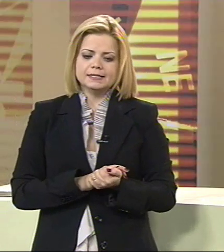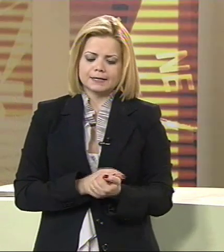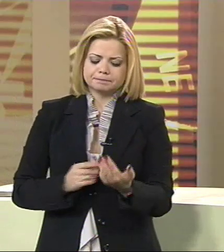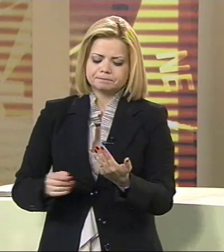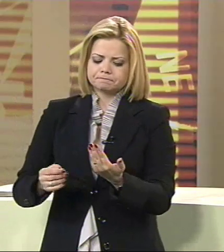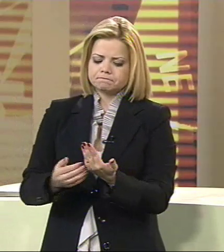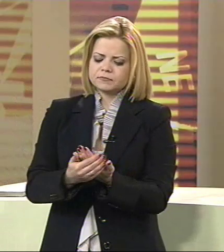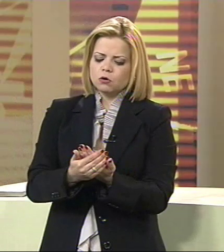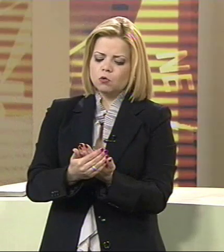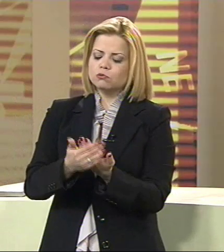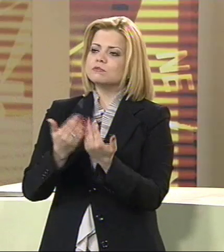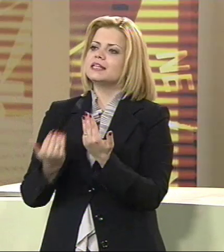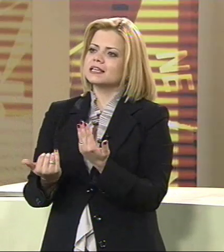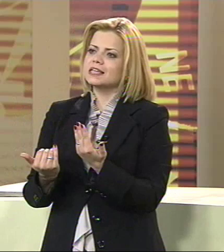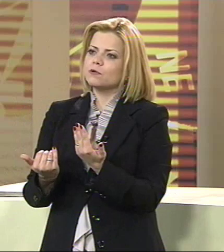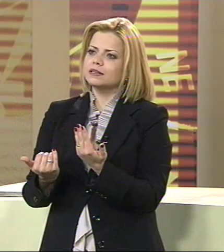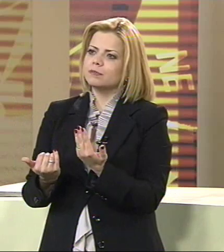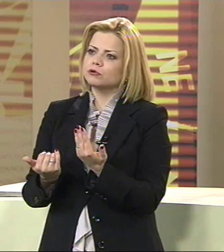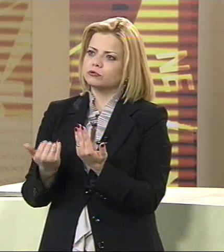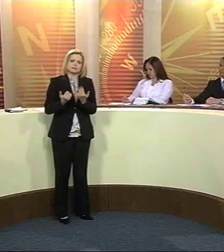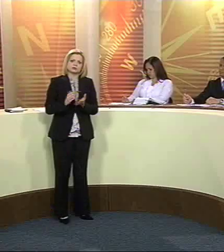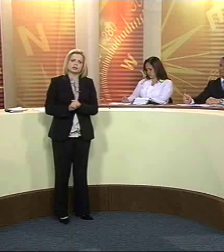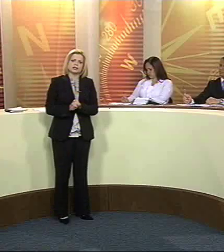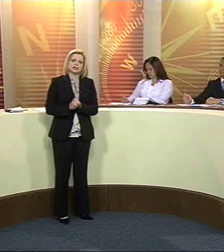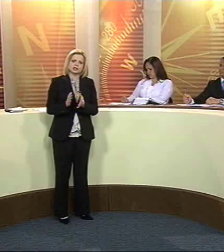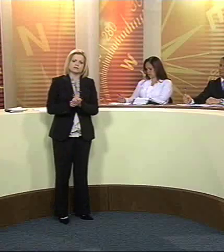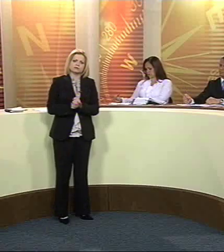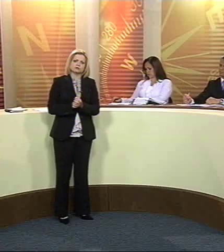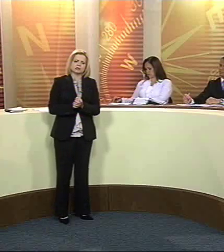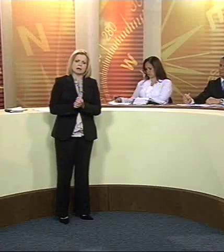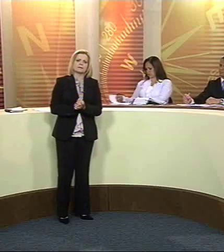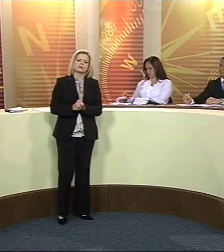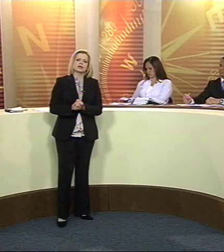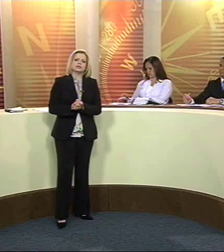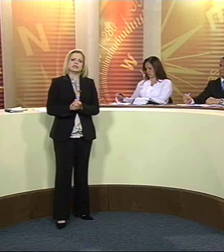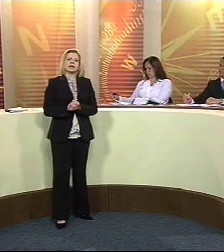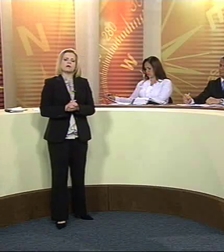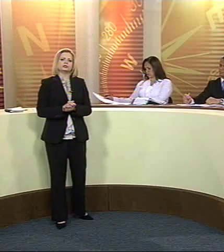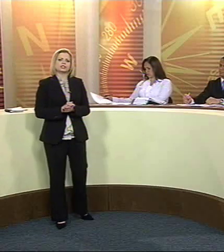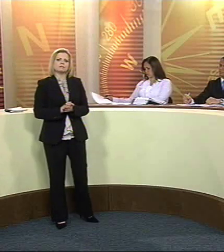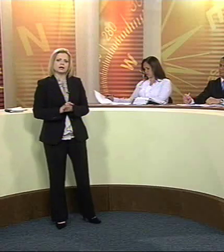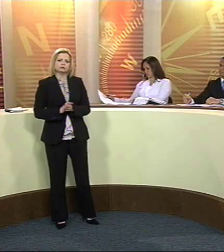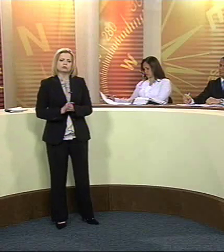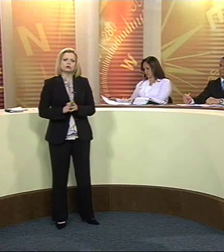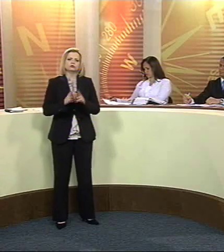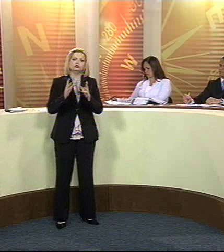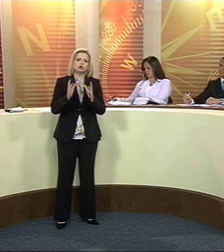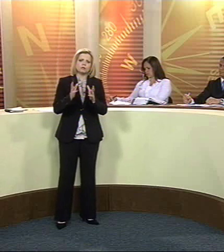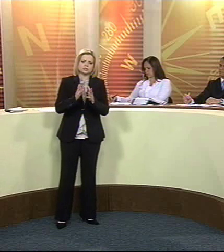ainda um terceiro atributo da personalidade que aqui vamos nos lembrar, que é o chamado